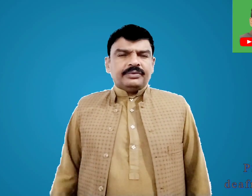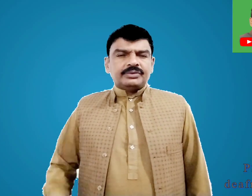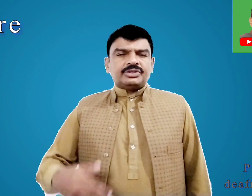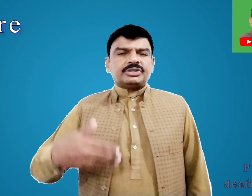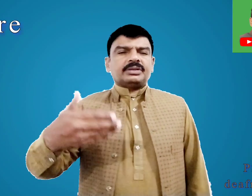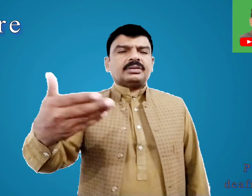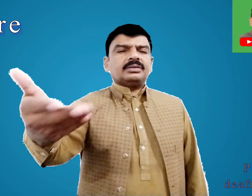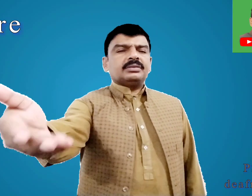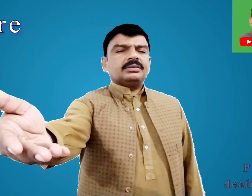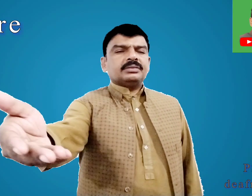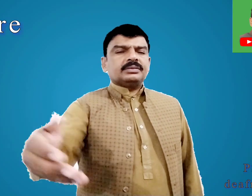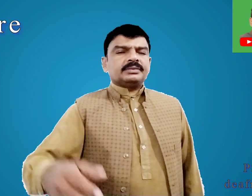future,